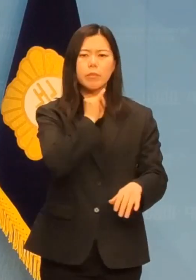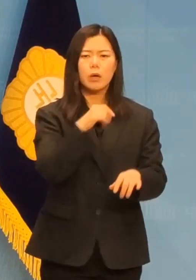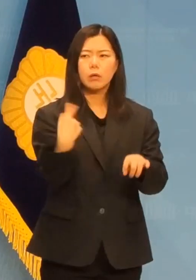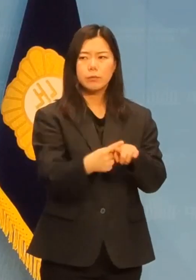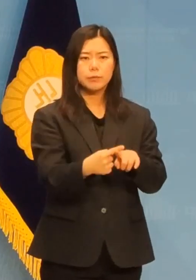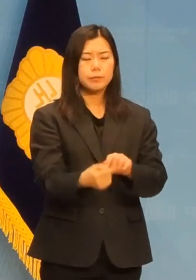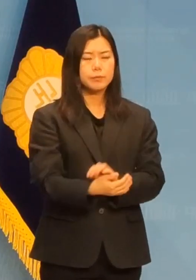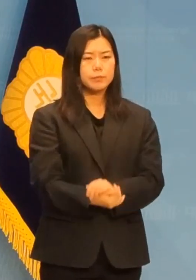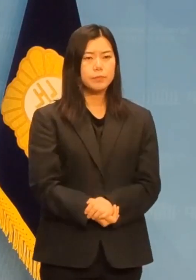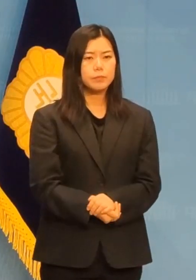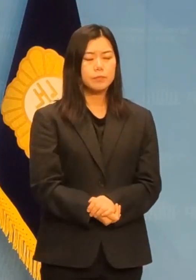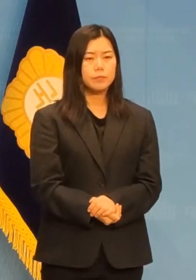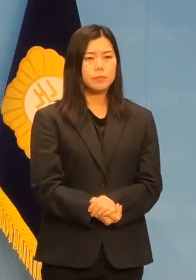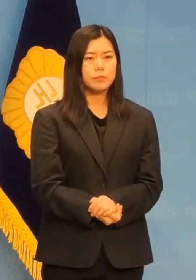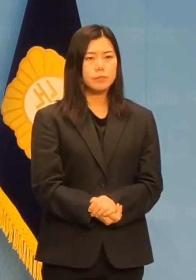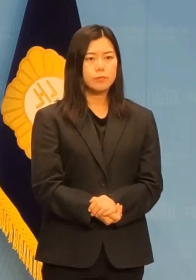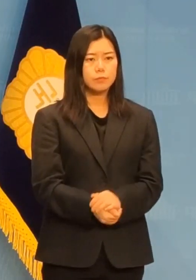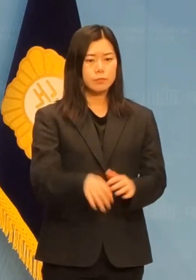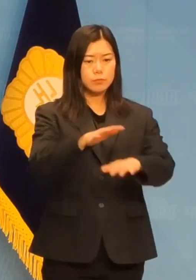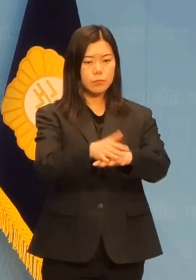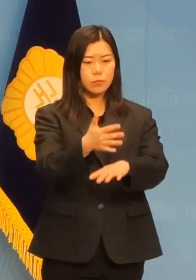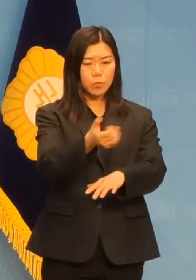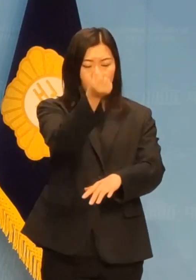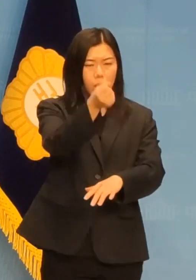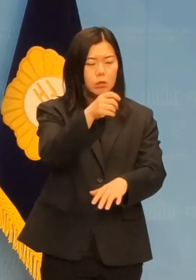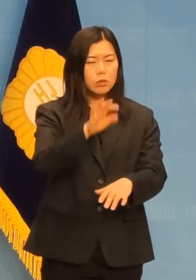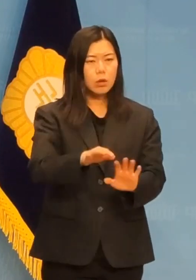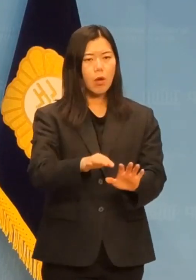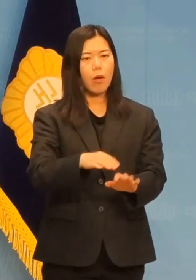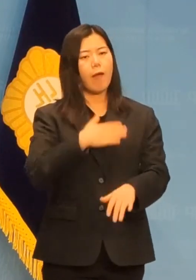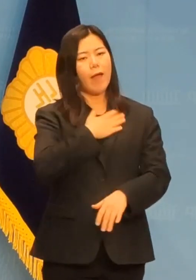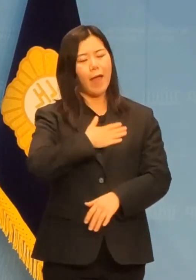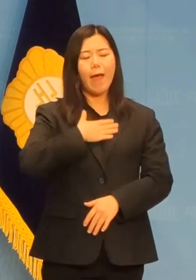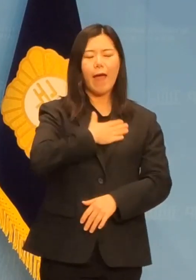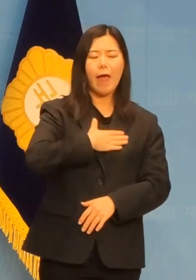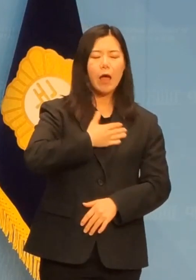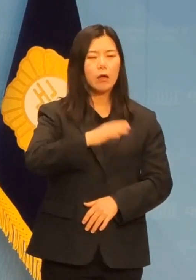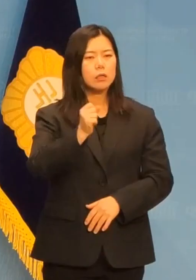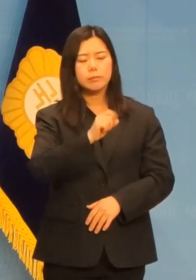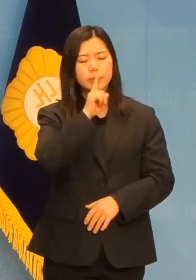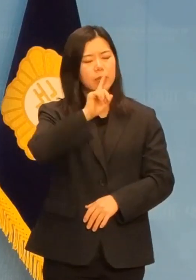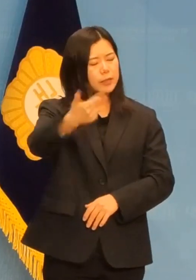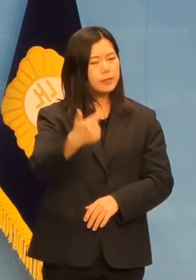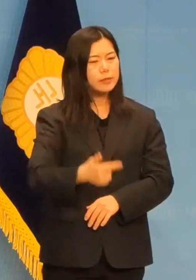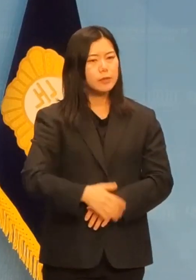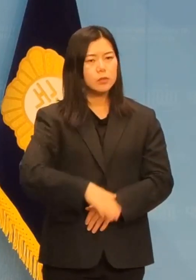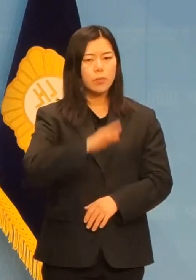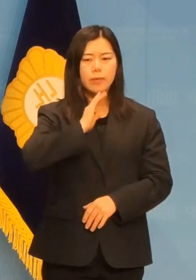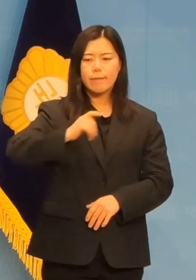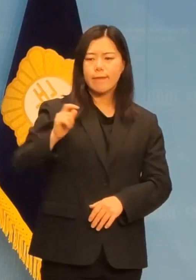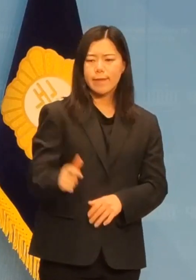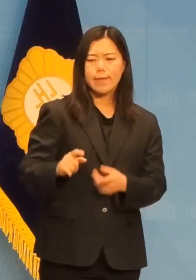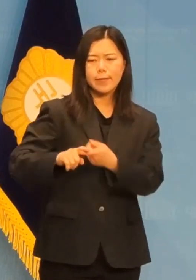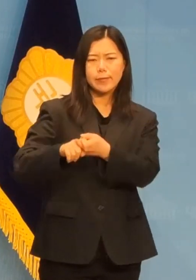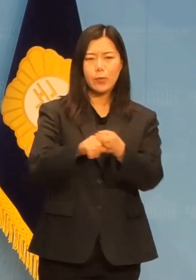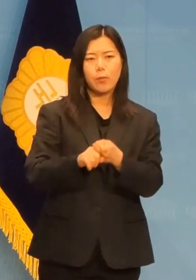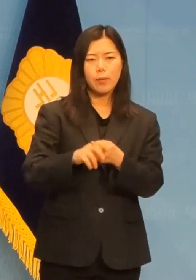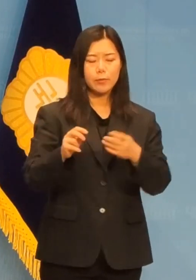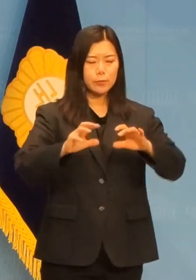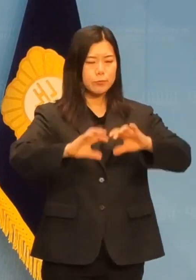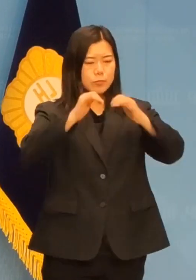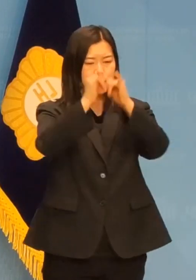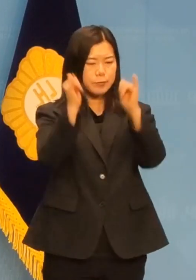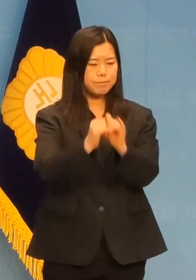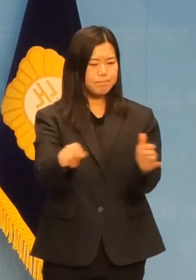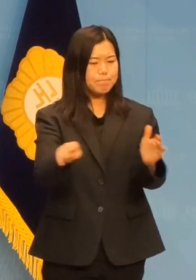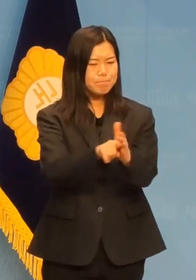다름없습니다. 주권은 감성적인 구호로 지켜지는 것이 아니라 강력한 동맹과 국제사회의